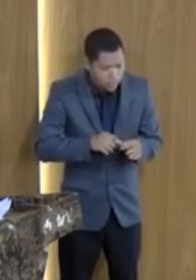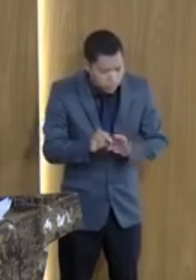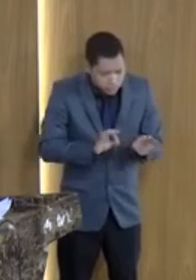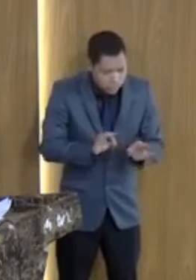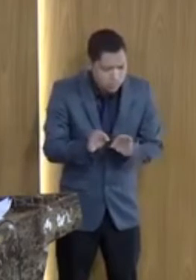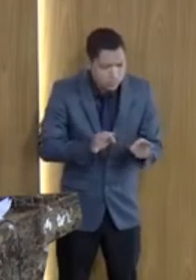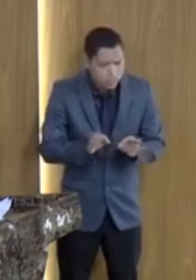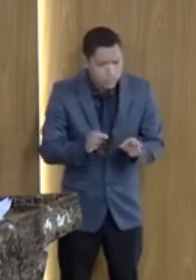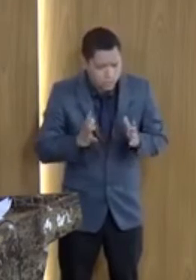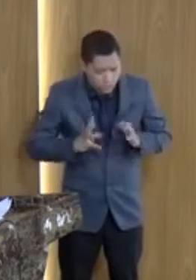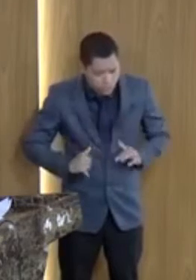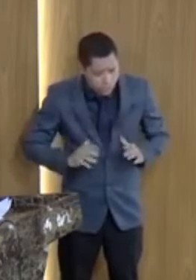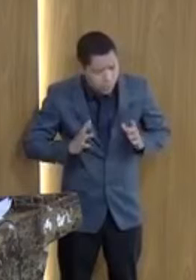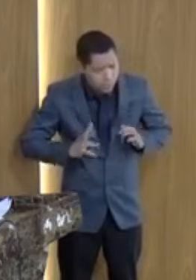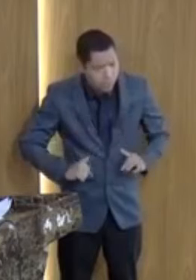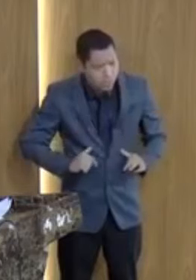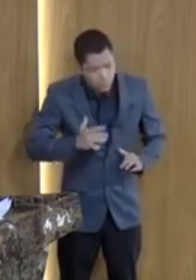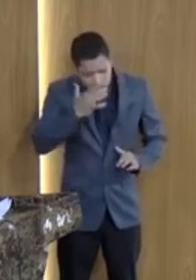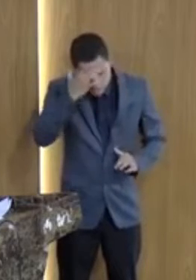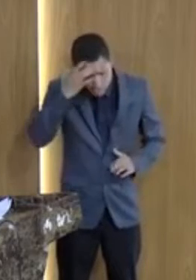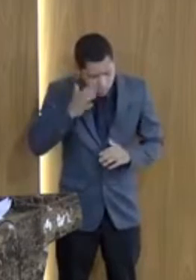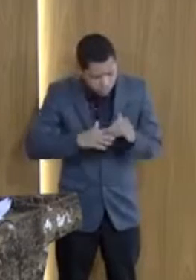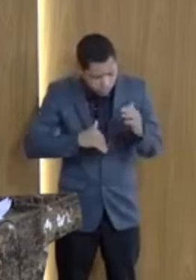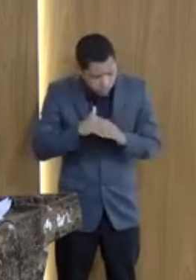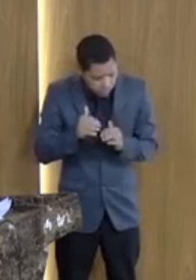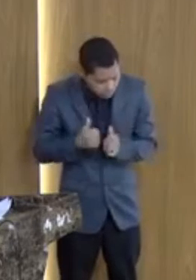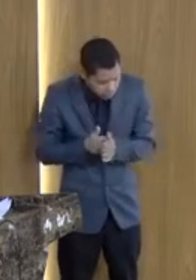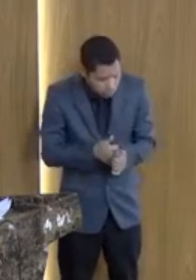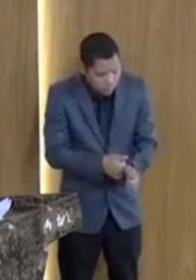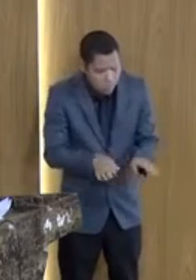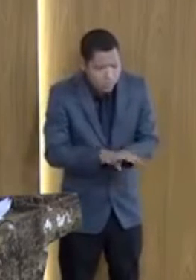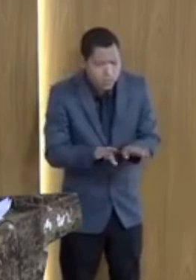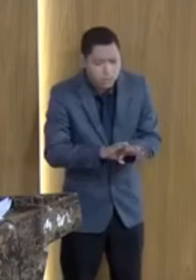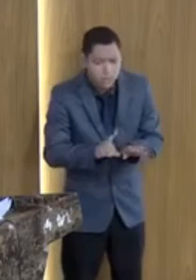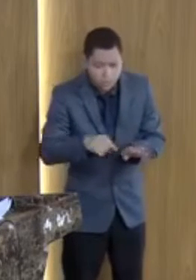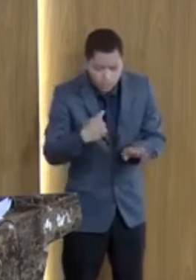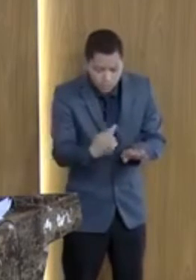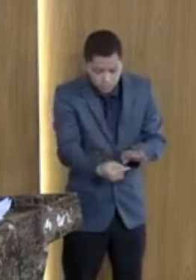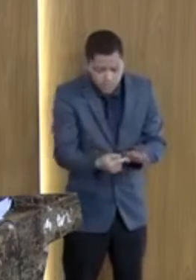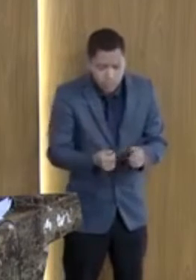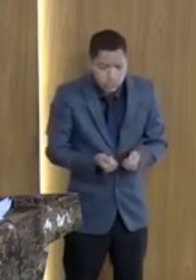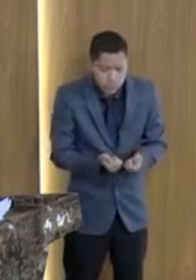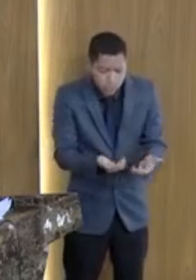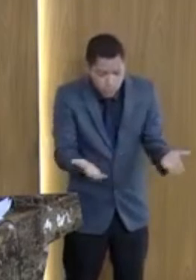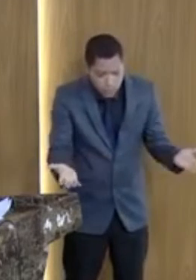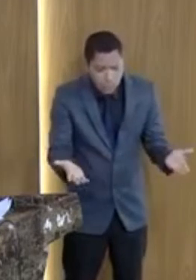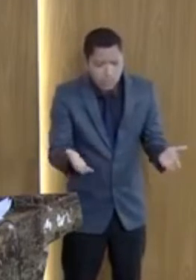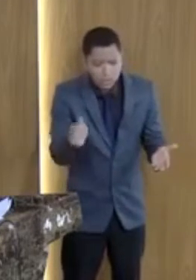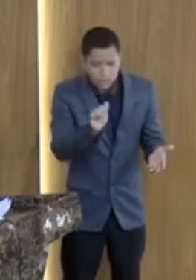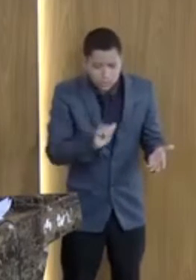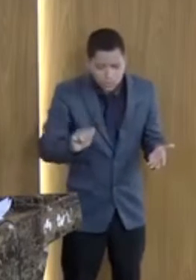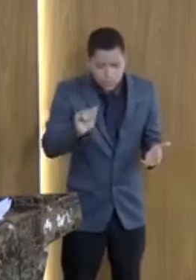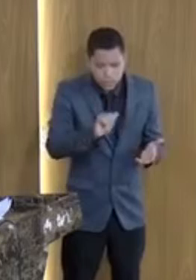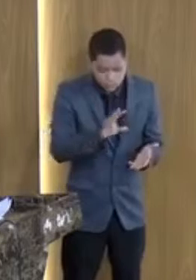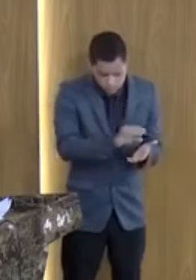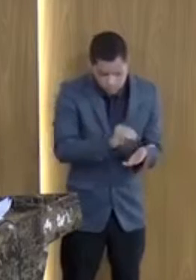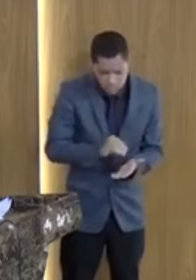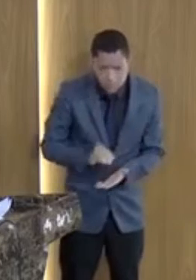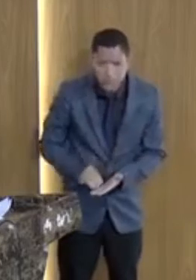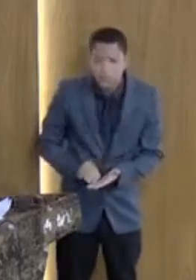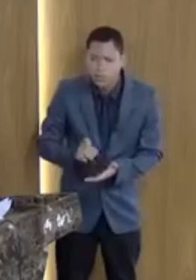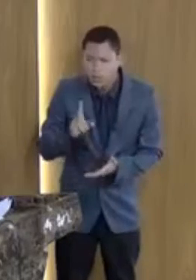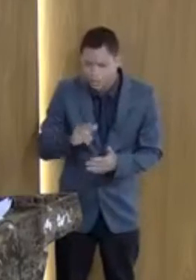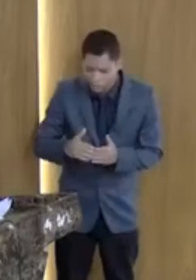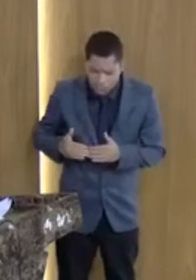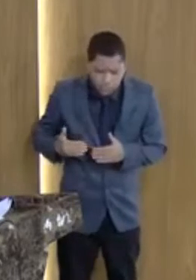triagem com a presença de especialistas e depois ser distribuído para entidades cadastradas. Isso é um